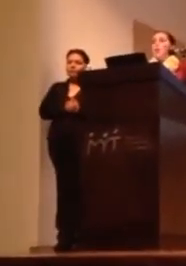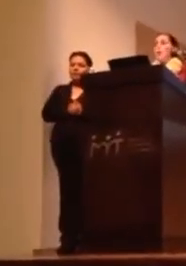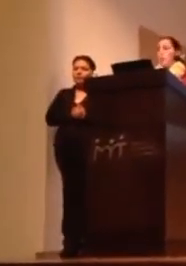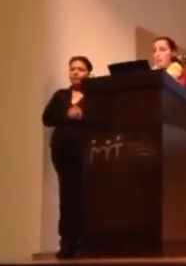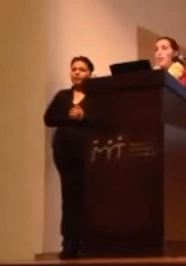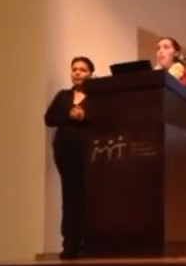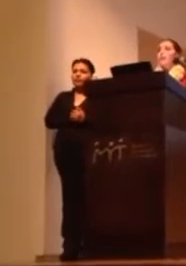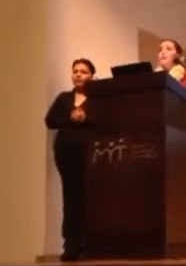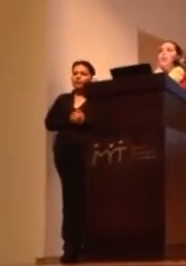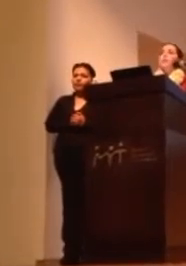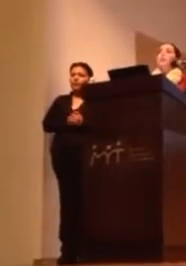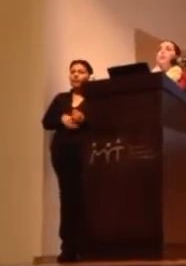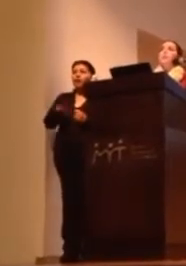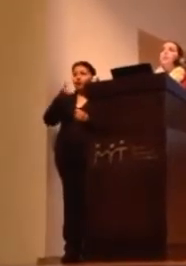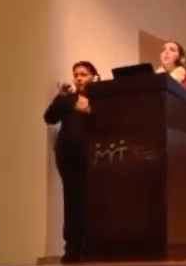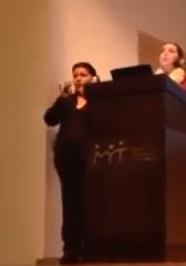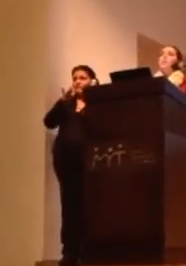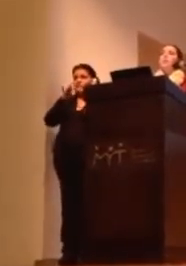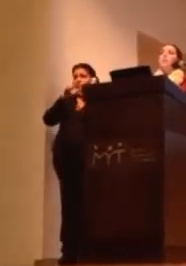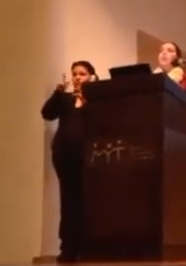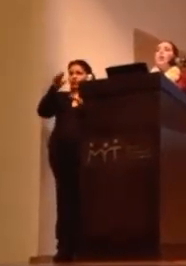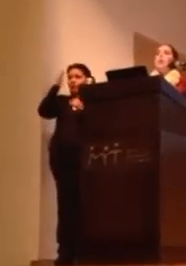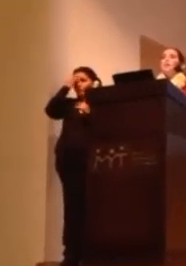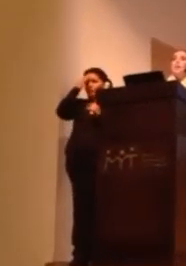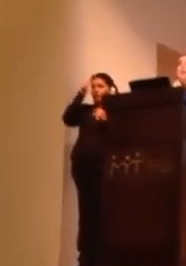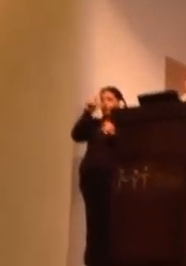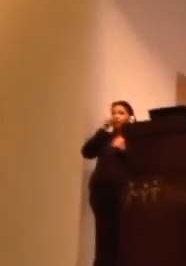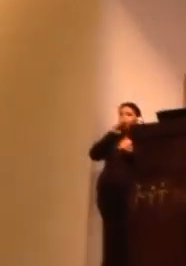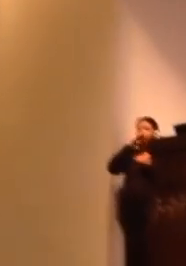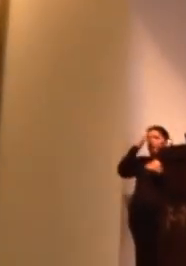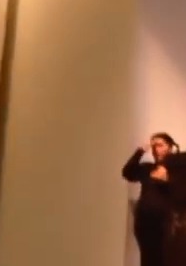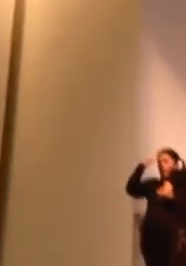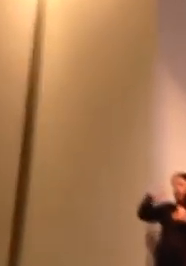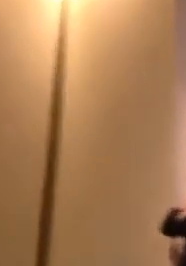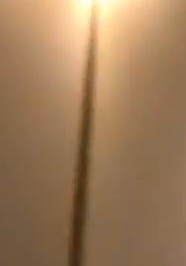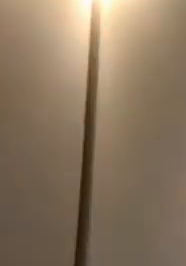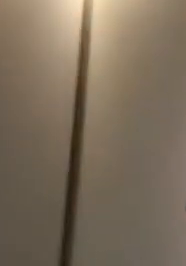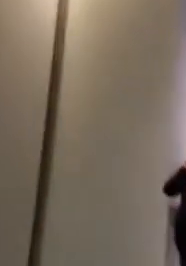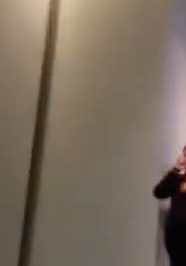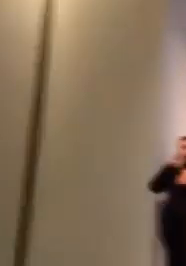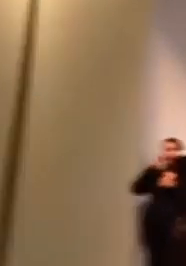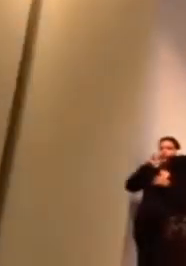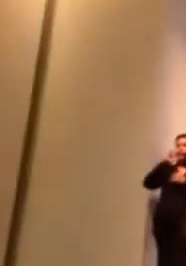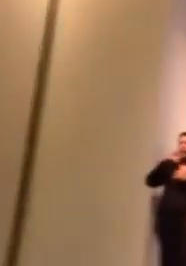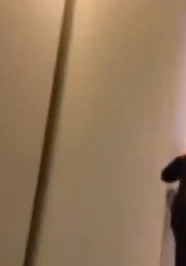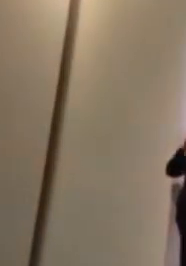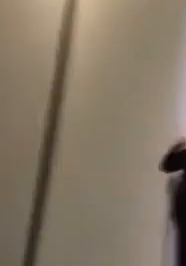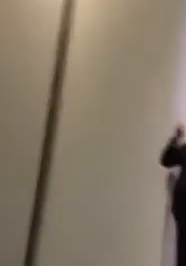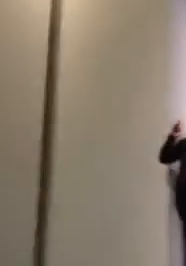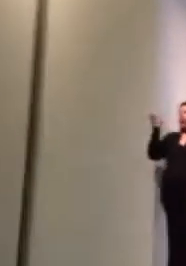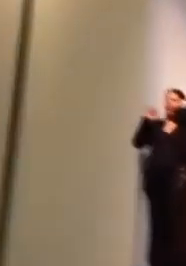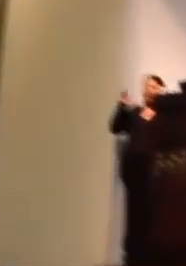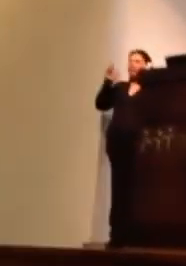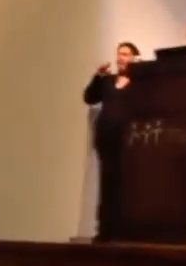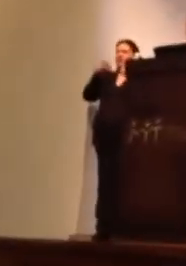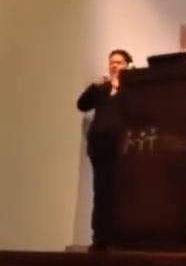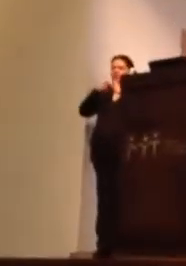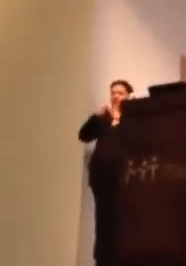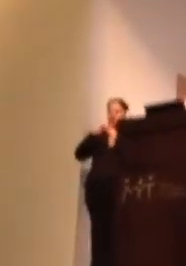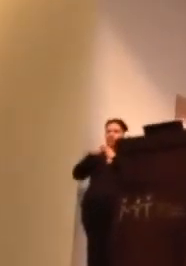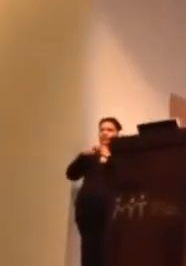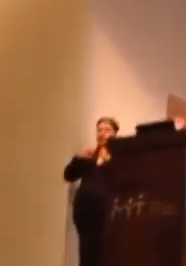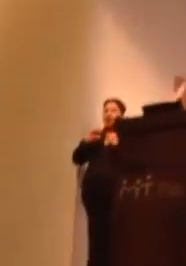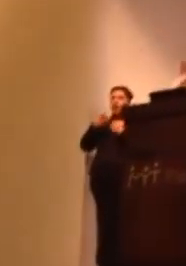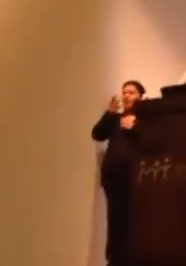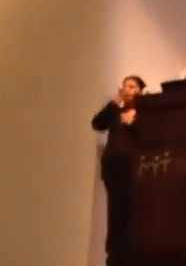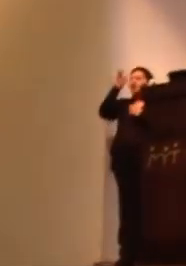Los que han tenido contacto con niños con TDAH se han dado cuenta que de repente se levantan y empiezan así a moverse